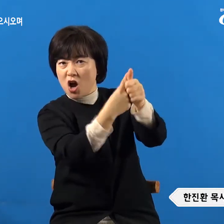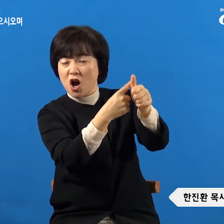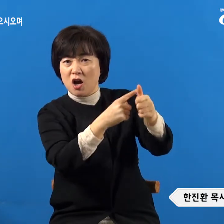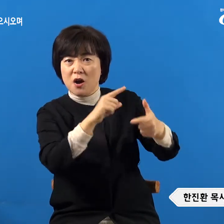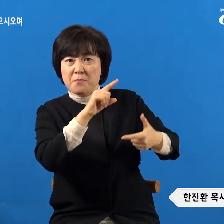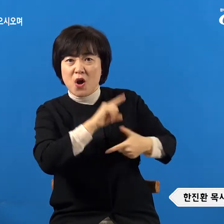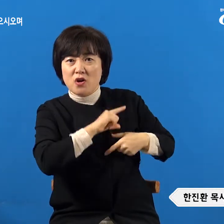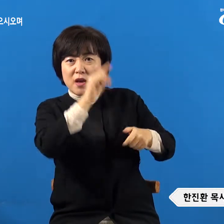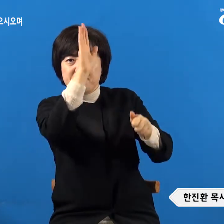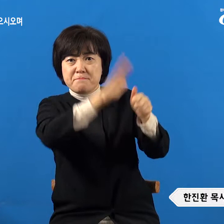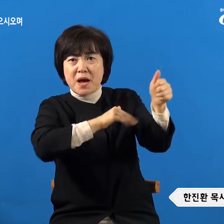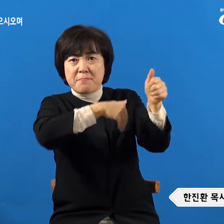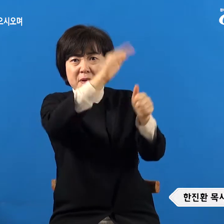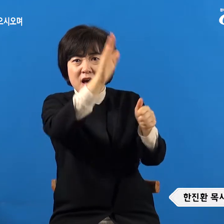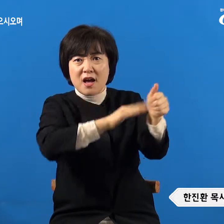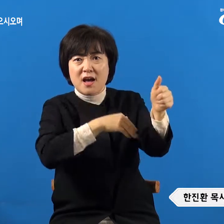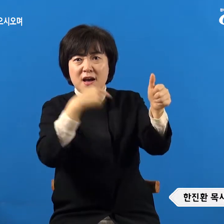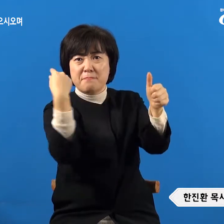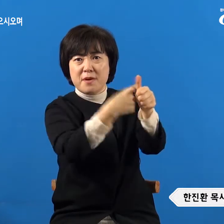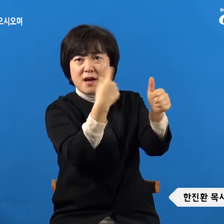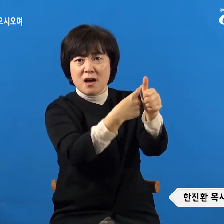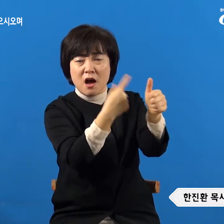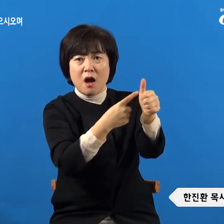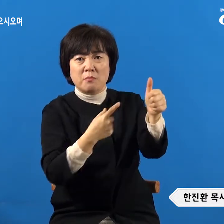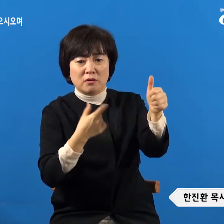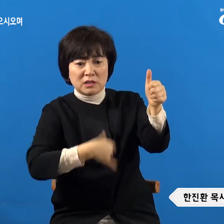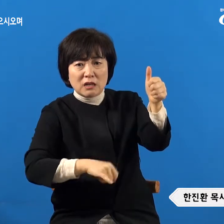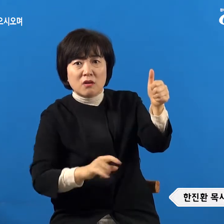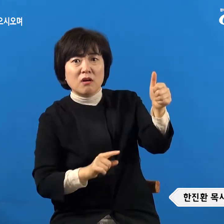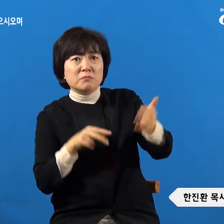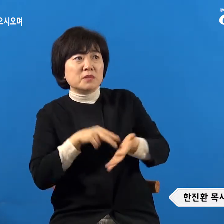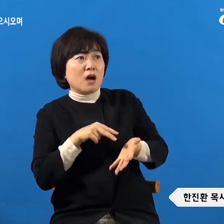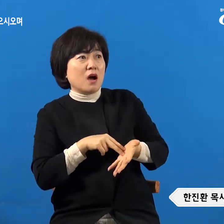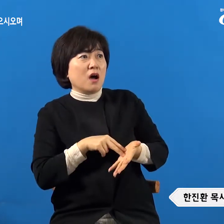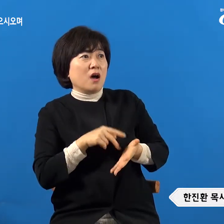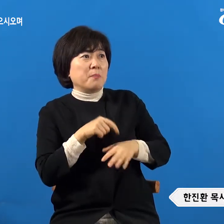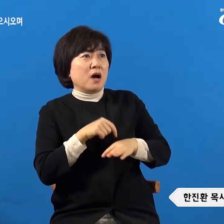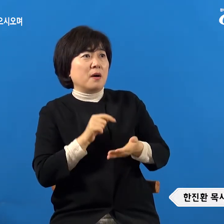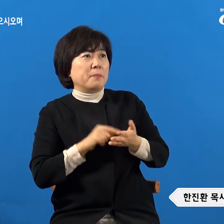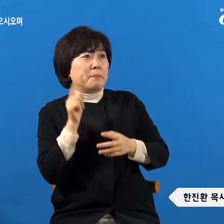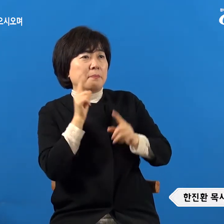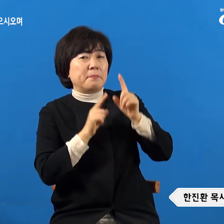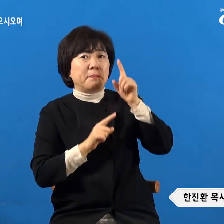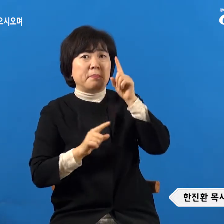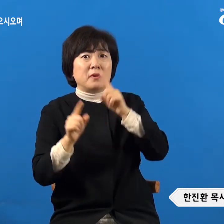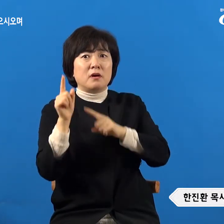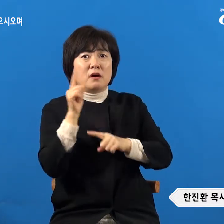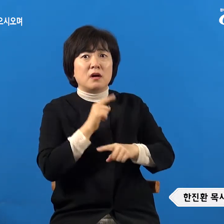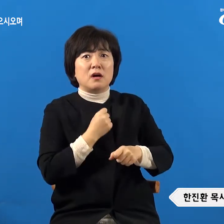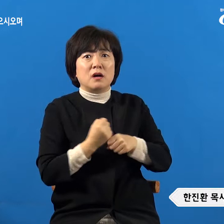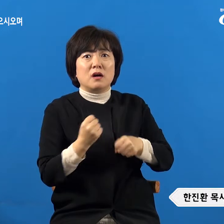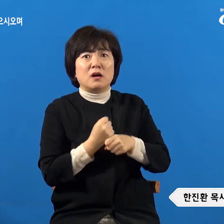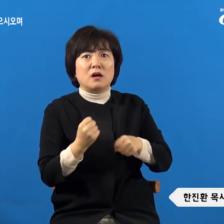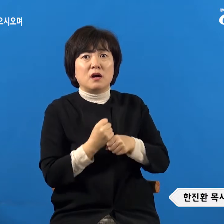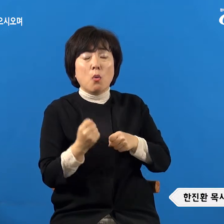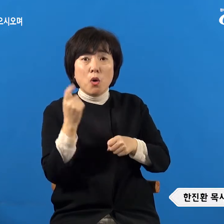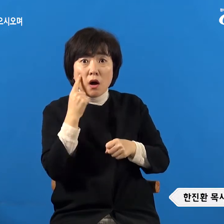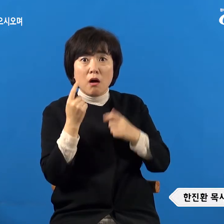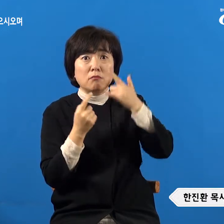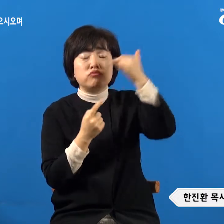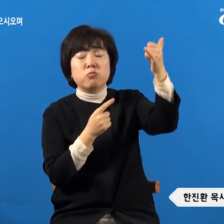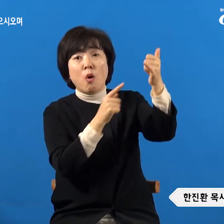되는 그런 일이 발생하면 마음의 상처를 받습니다. 아이들에게는 부모가 절대적인 존재